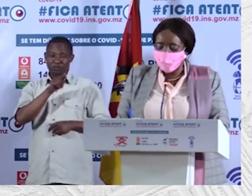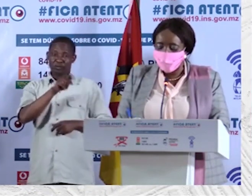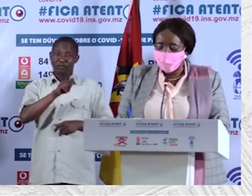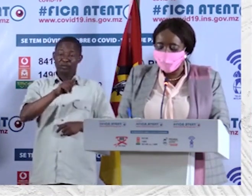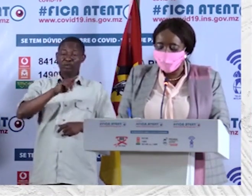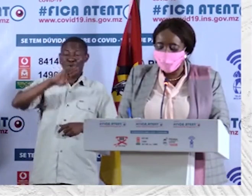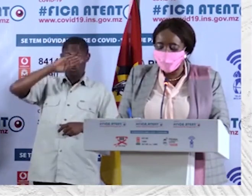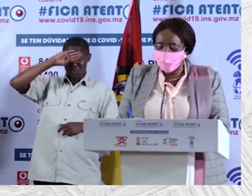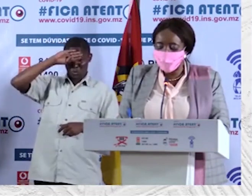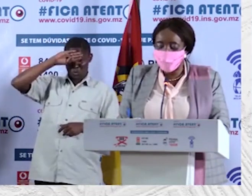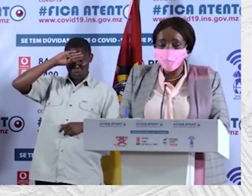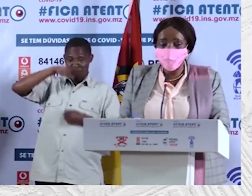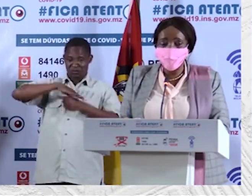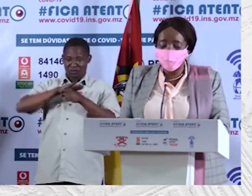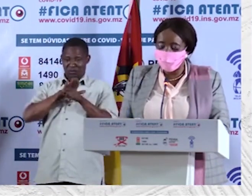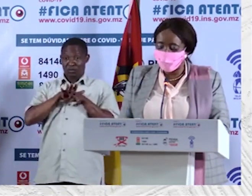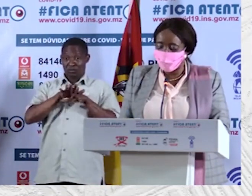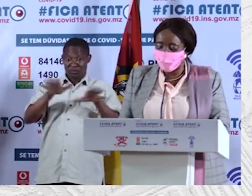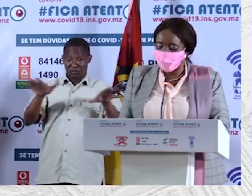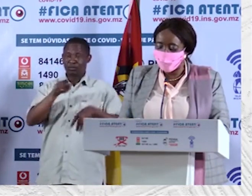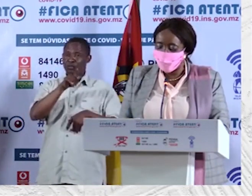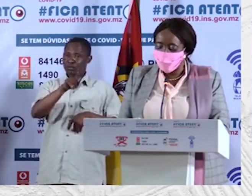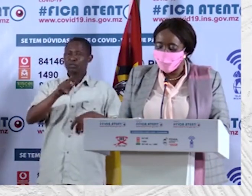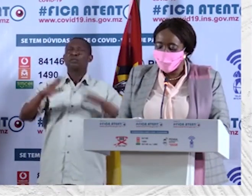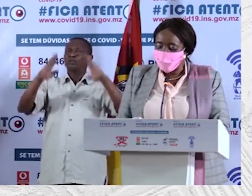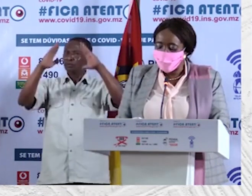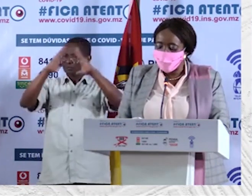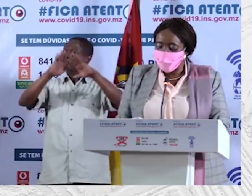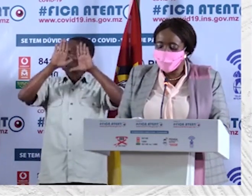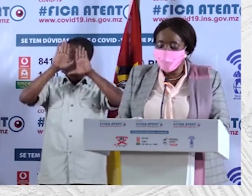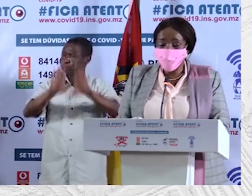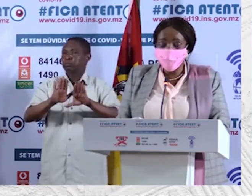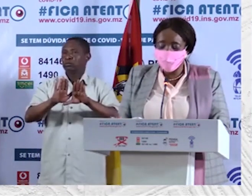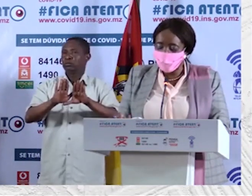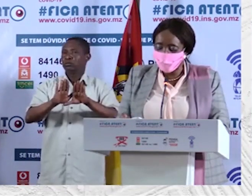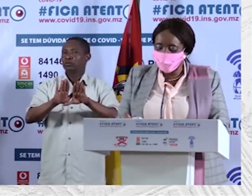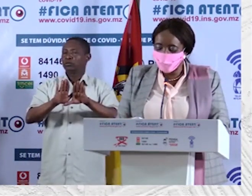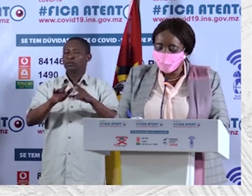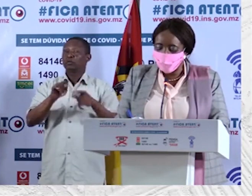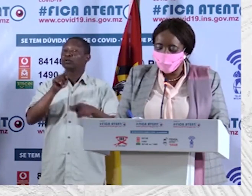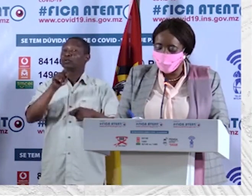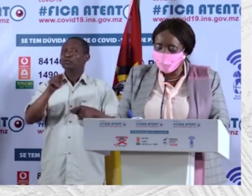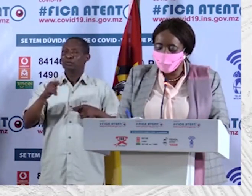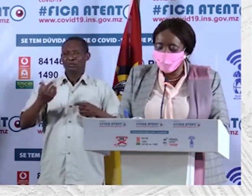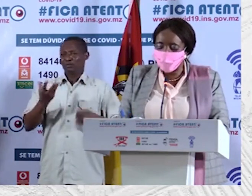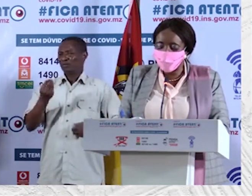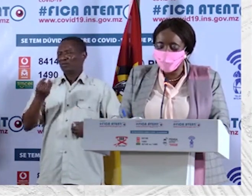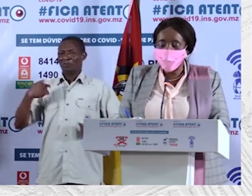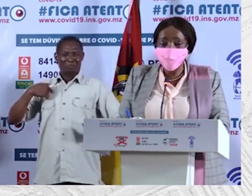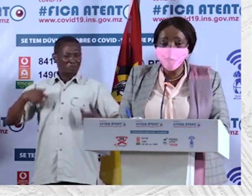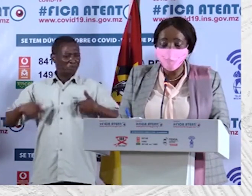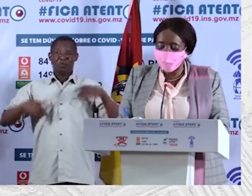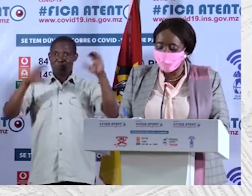para a infecção de Covid-19 e que sejam sintomáticos ou que